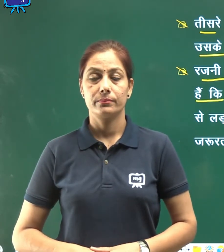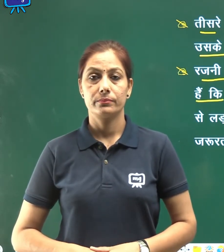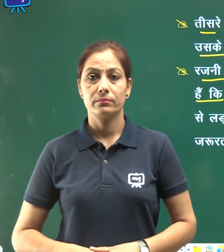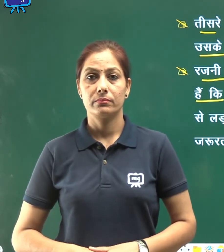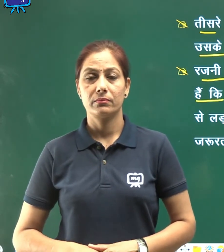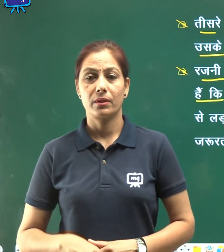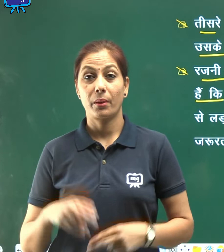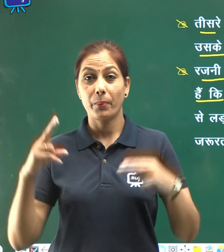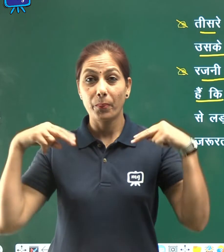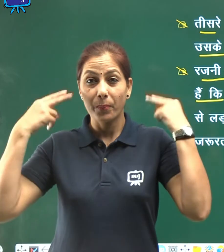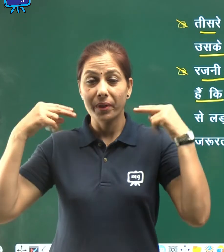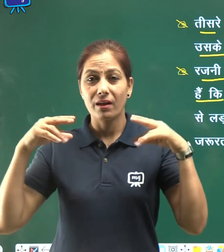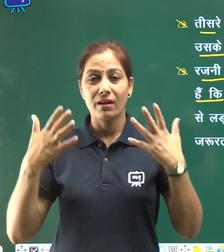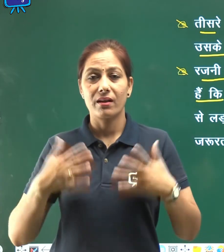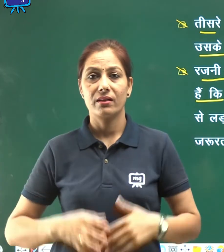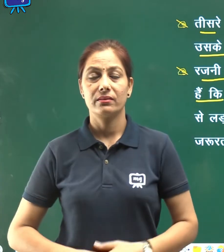बेवजह